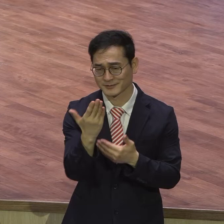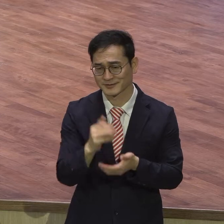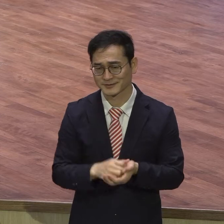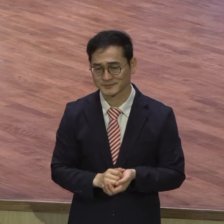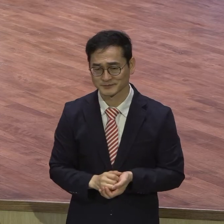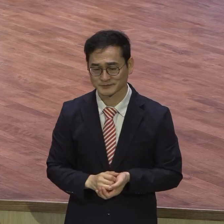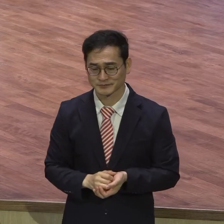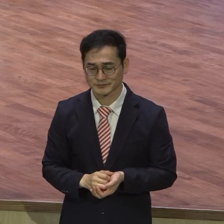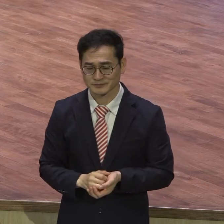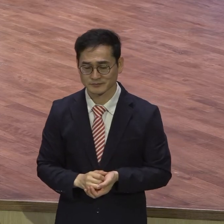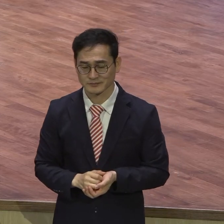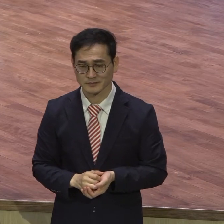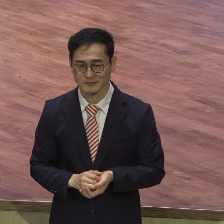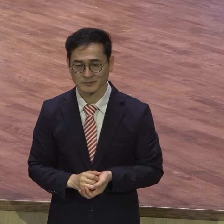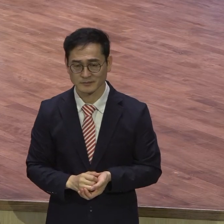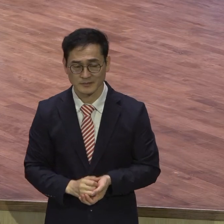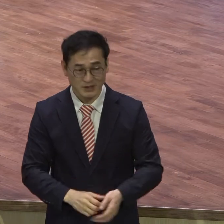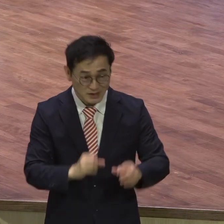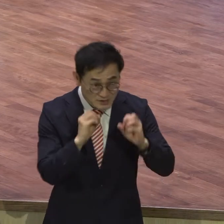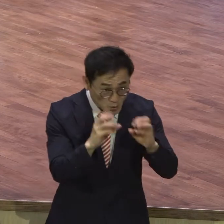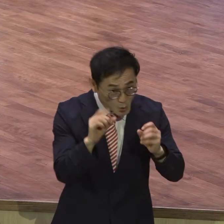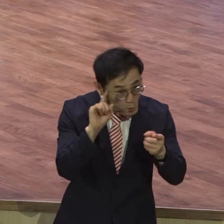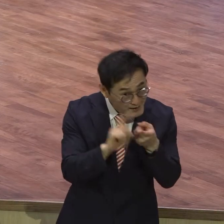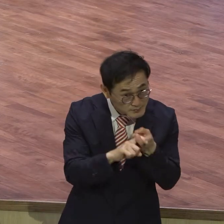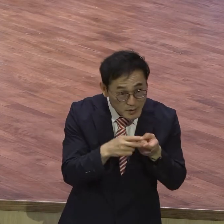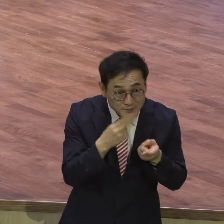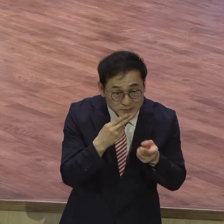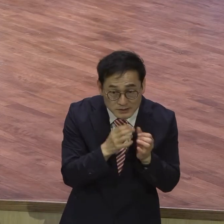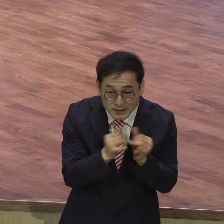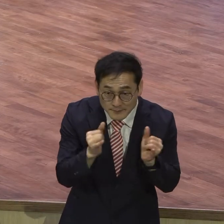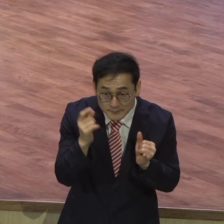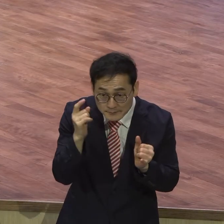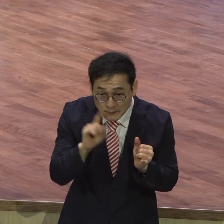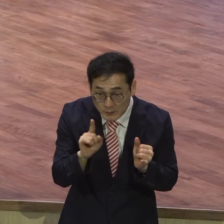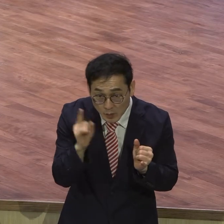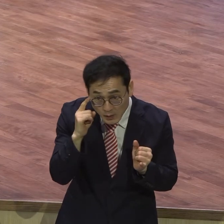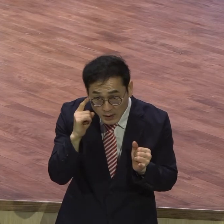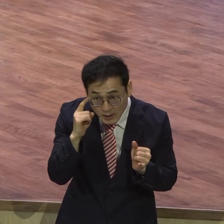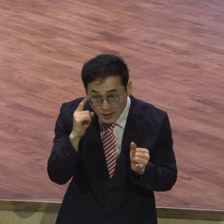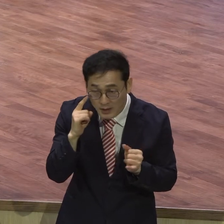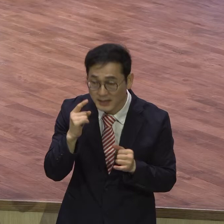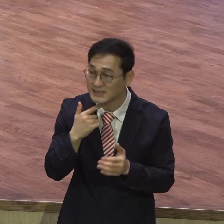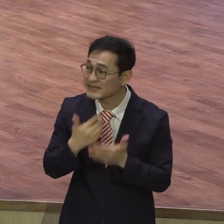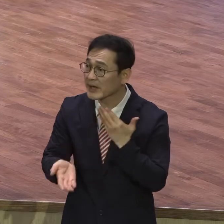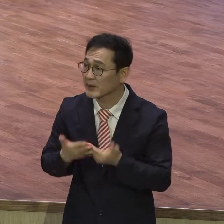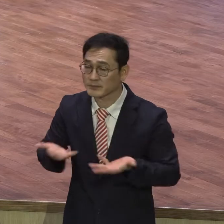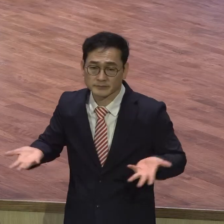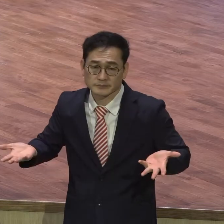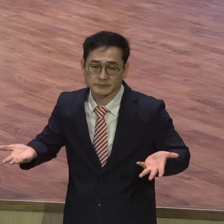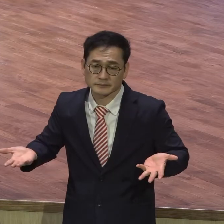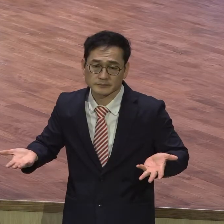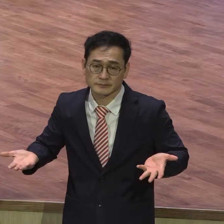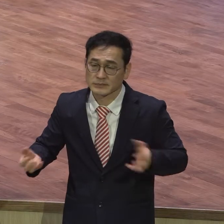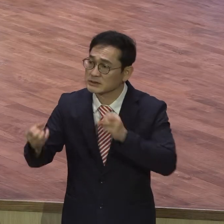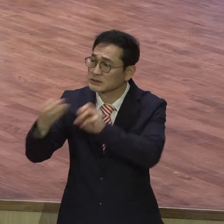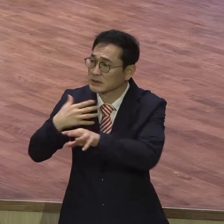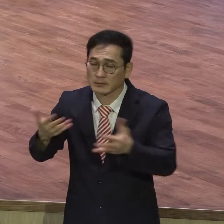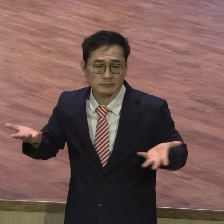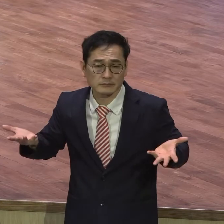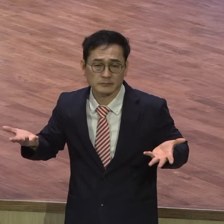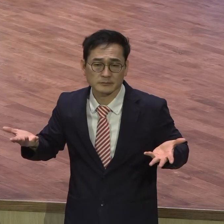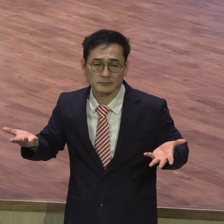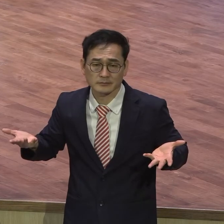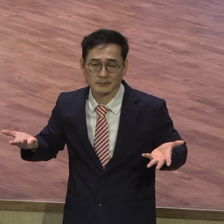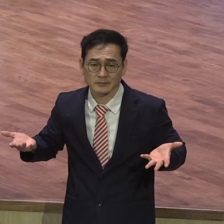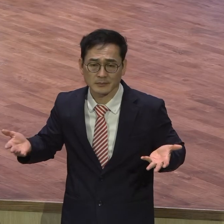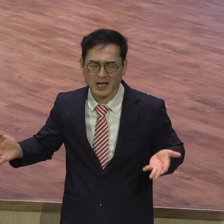왜 전도 성교 관심이 온 줄 아세요 체험이 하나도 없어요 응답이 하나도 없고 증거가 없어요 뭐가 있긴 있는 것